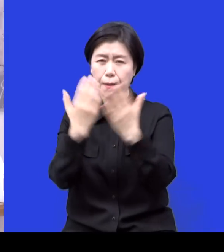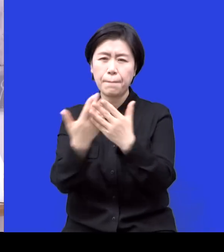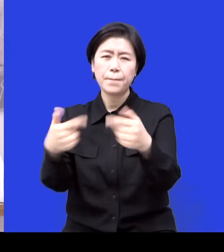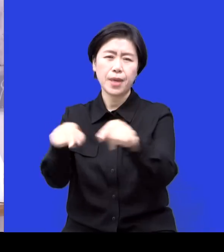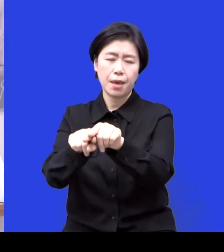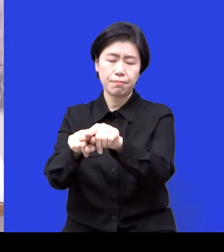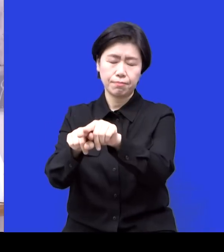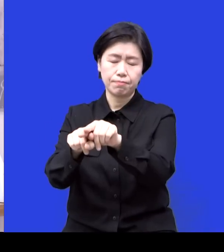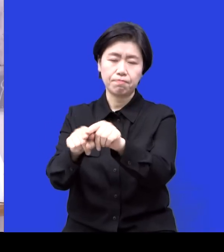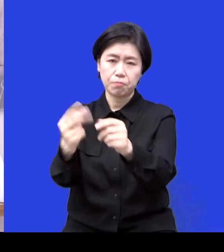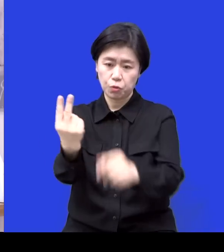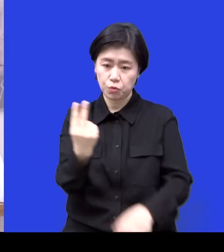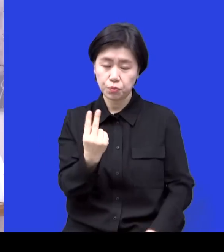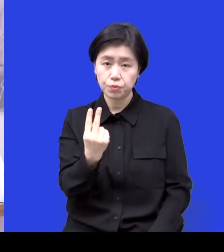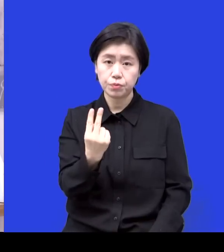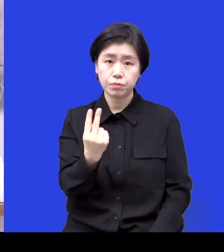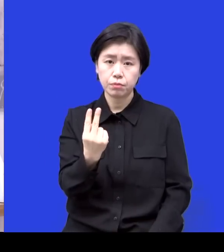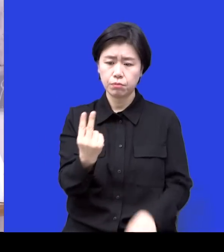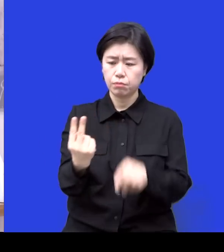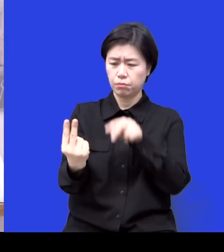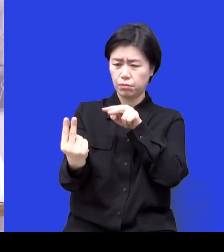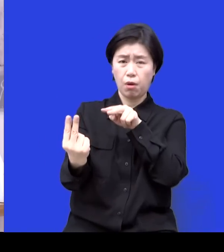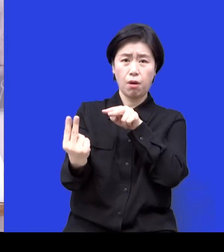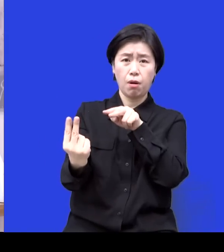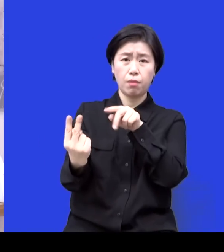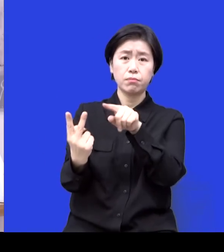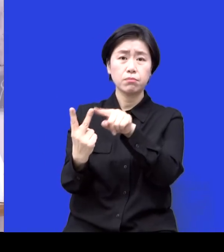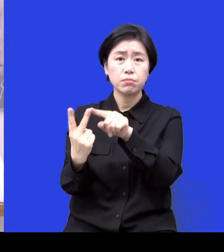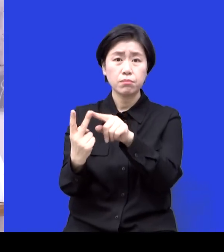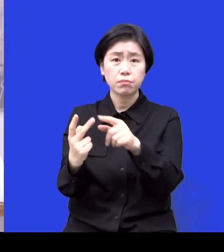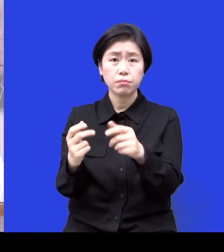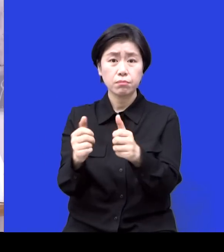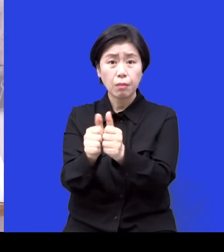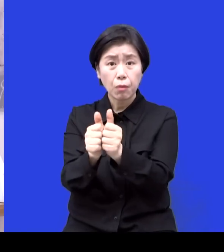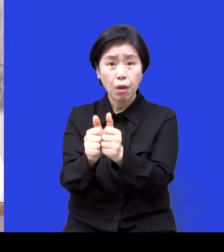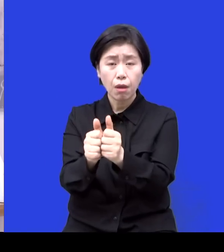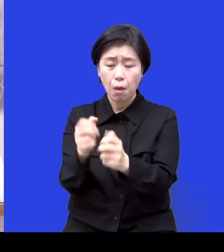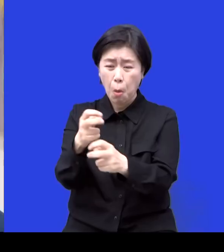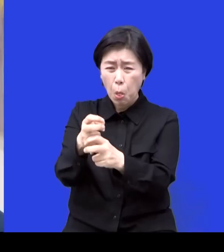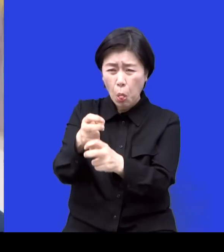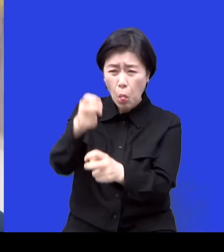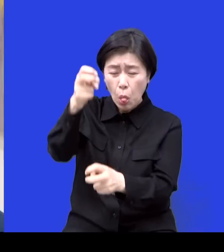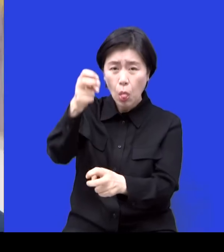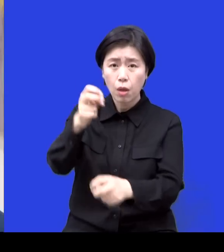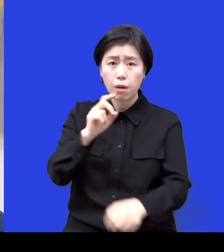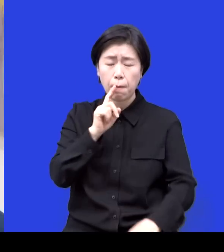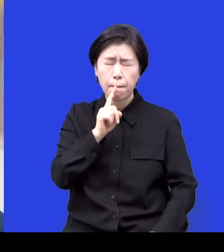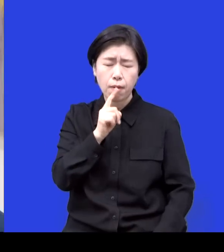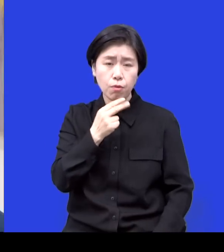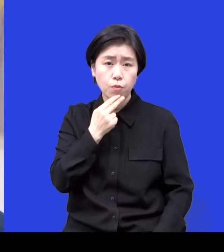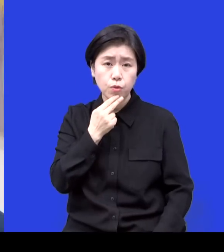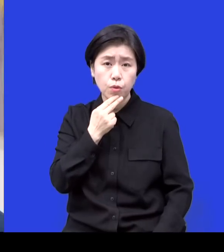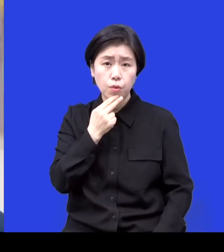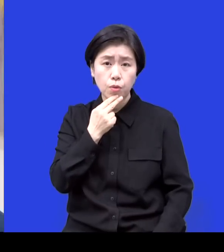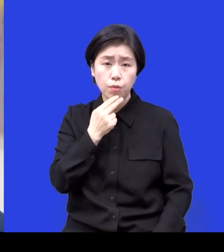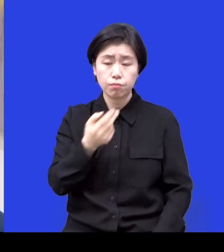그냥 너무 말랐어요. 말도 없고 되게 마르고 그런데 그 마른 손으로 이렇게 포개가지고